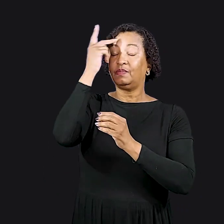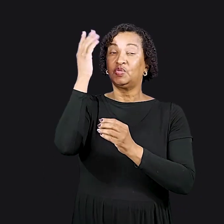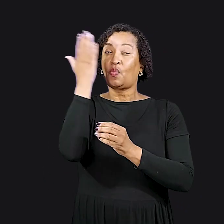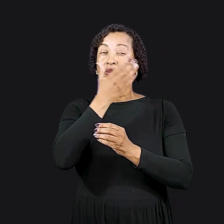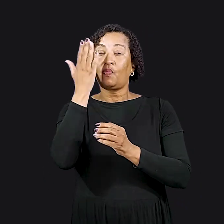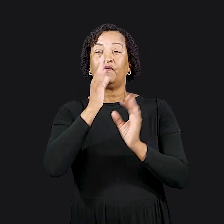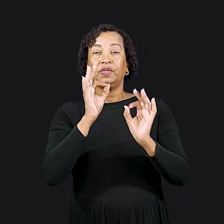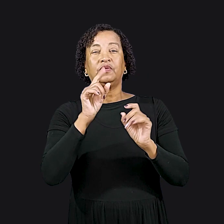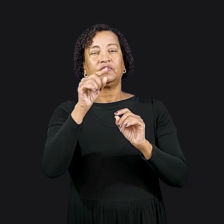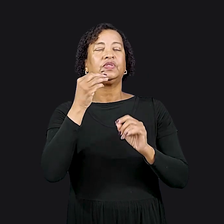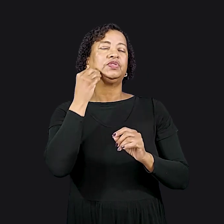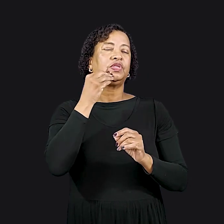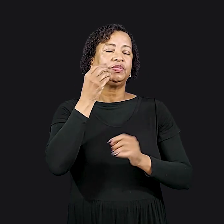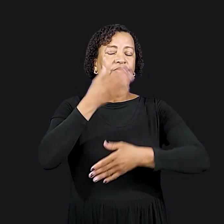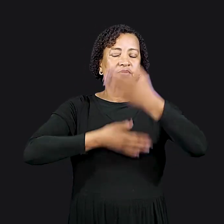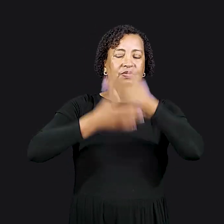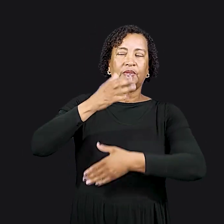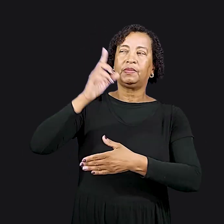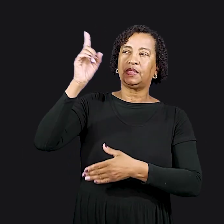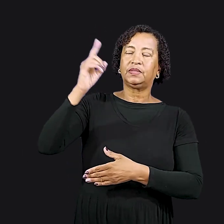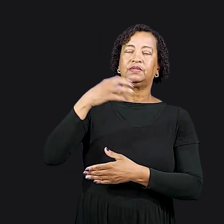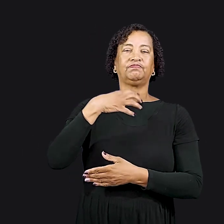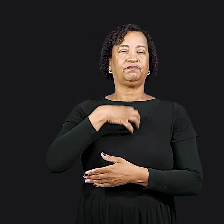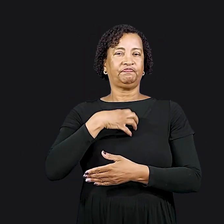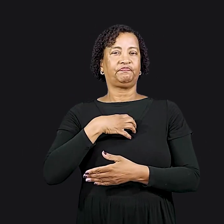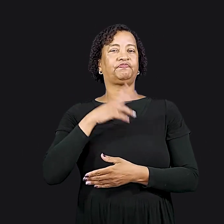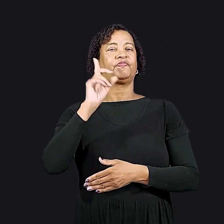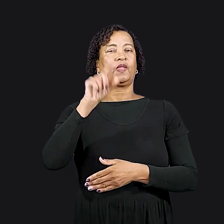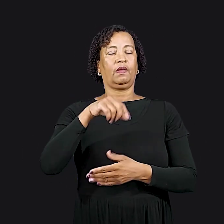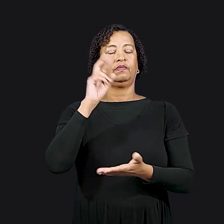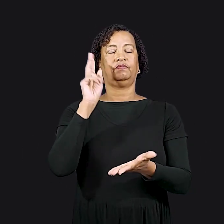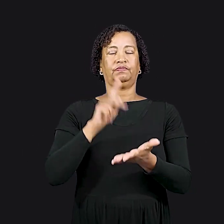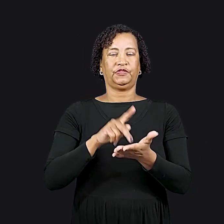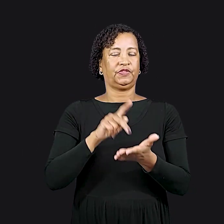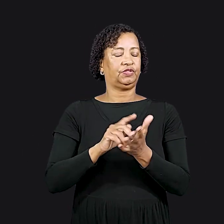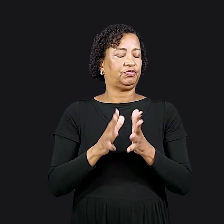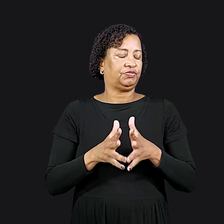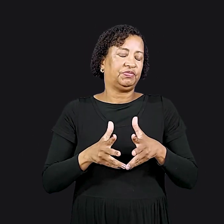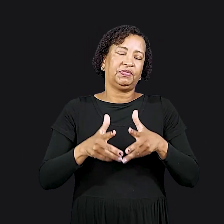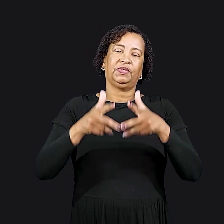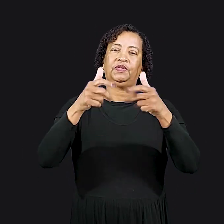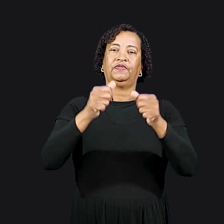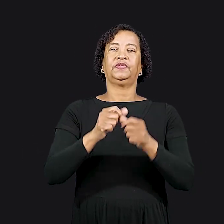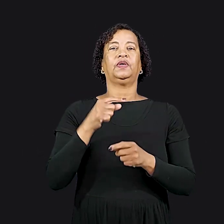Você já experimentou a presença de Deus dessa forma? É realmente